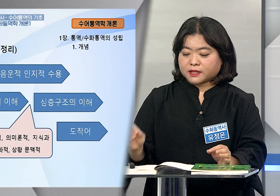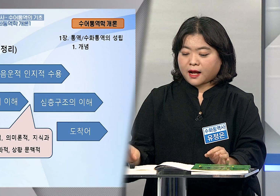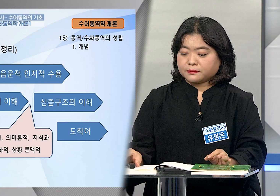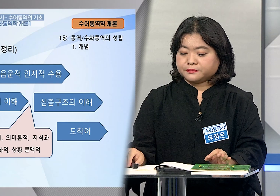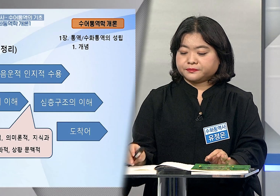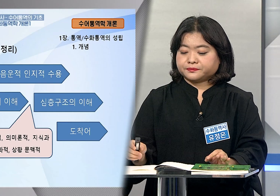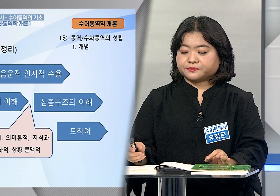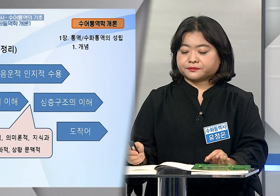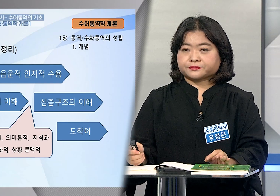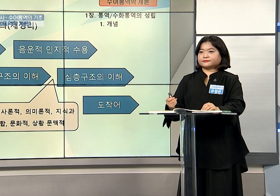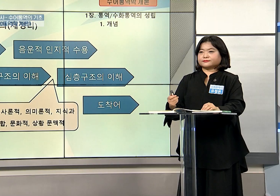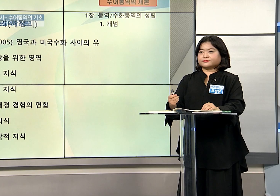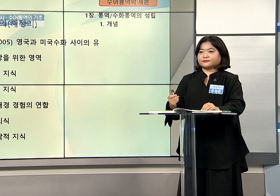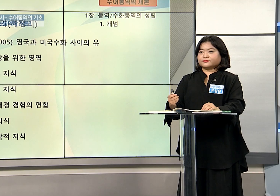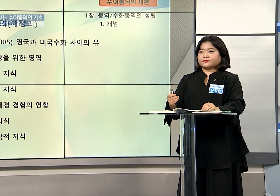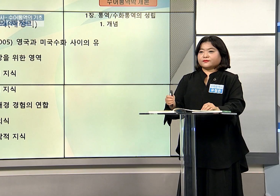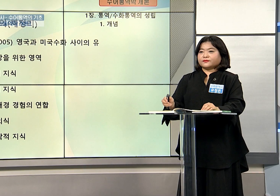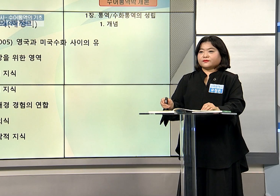수 있습니다.